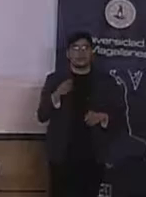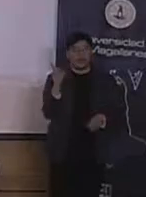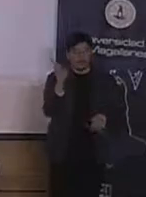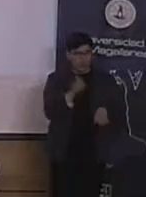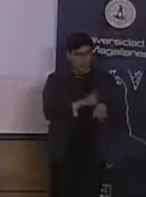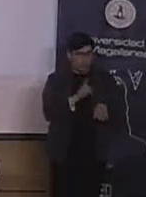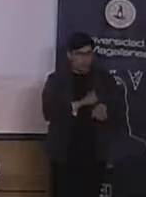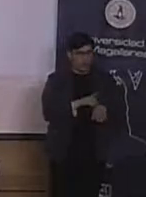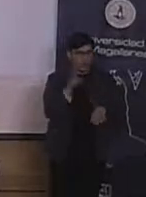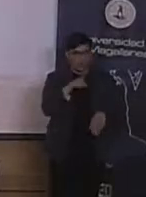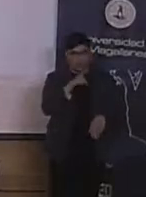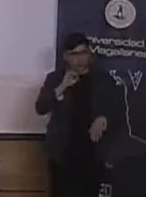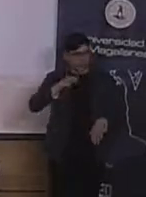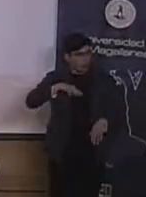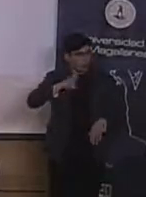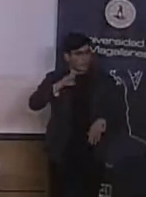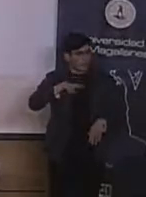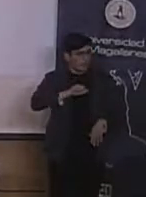soto